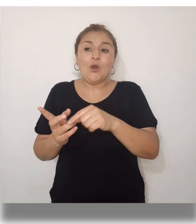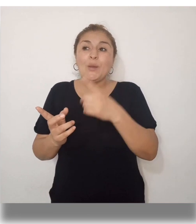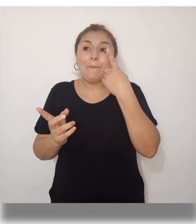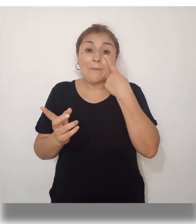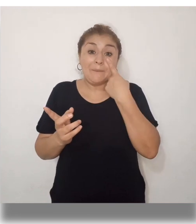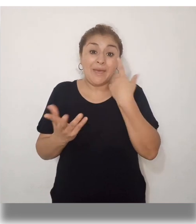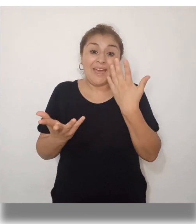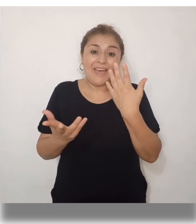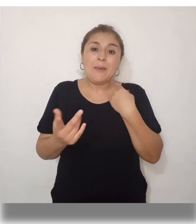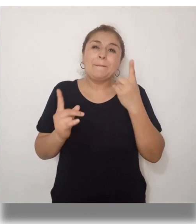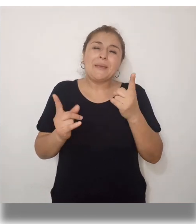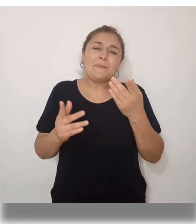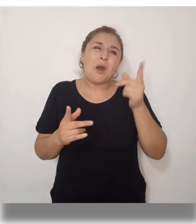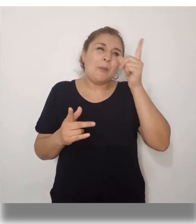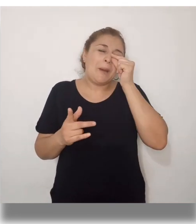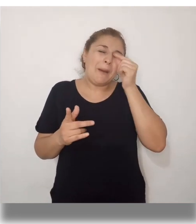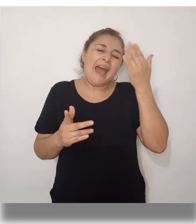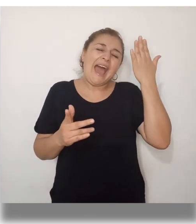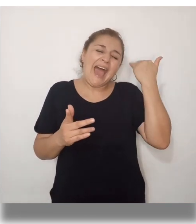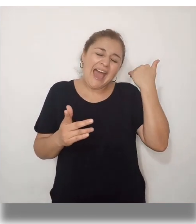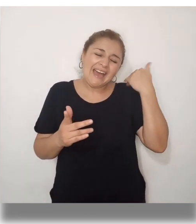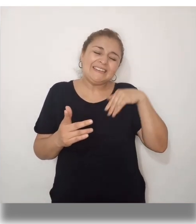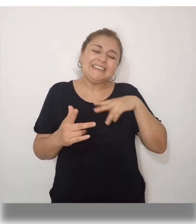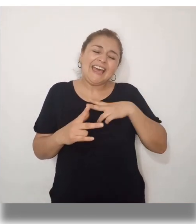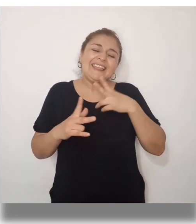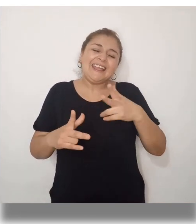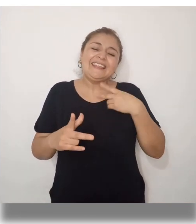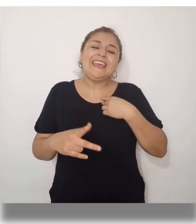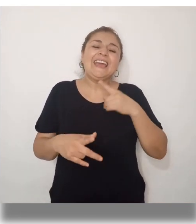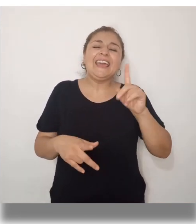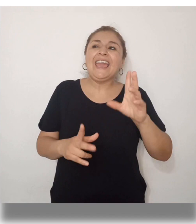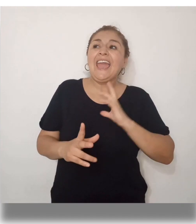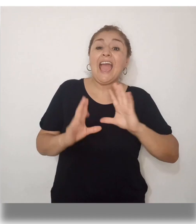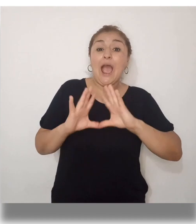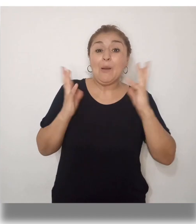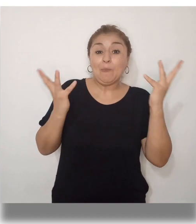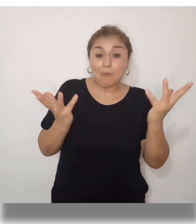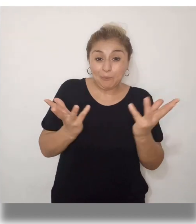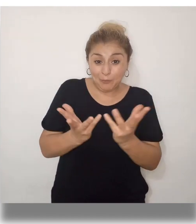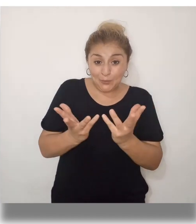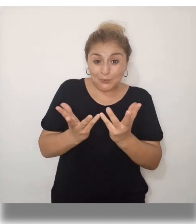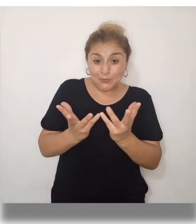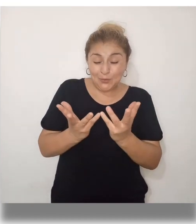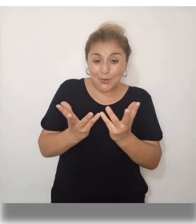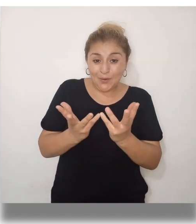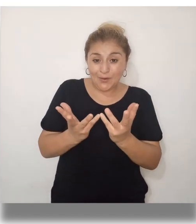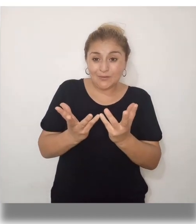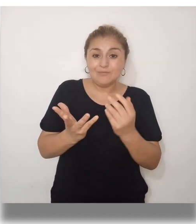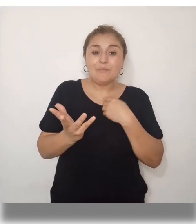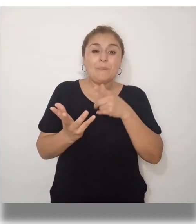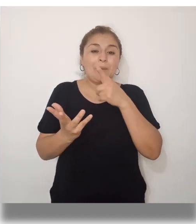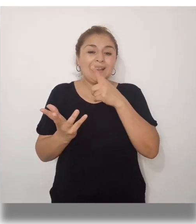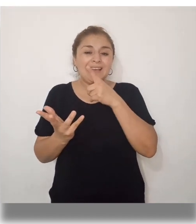pañuelo alguna vez habrás escuchado decir a tus padres o a tus abuelos